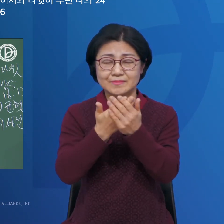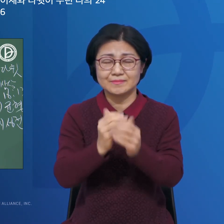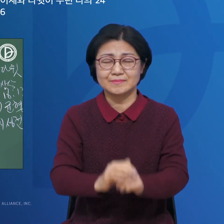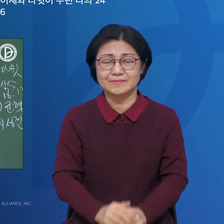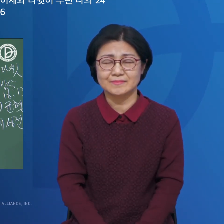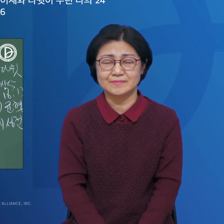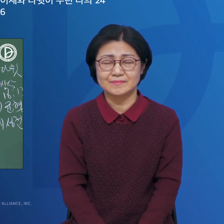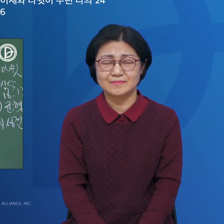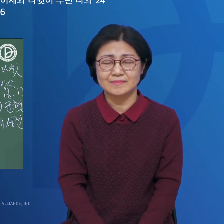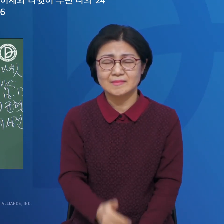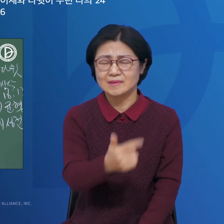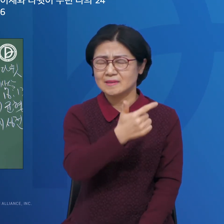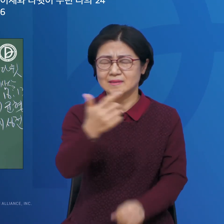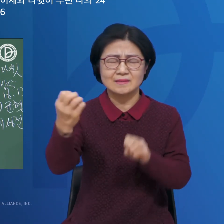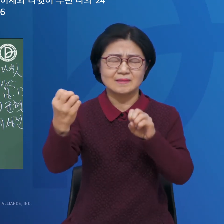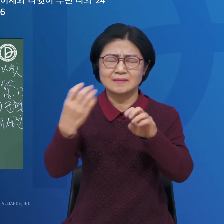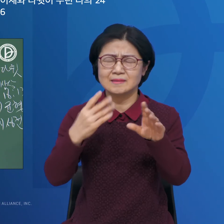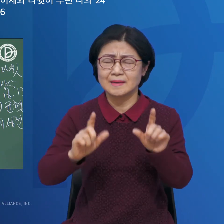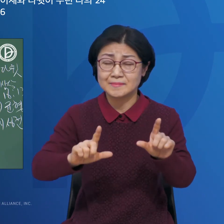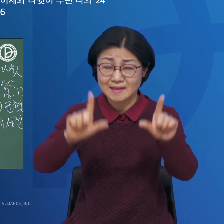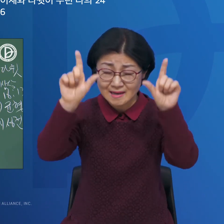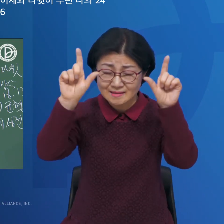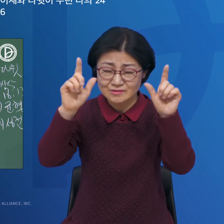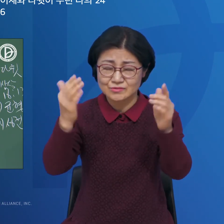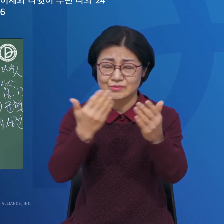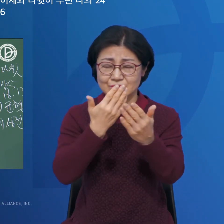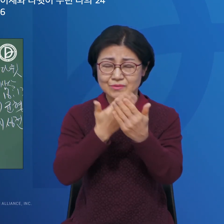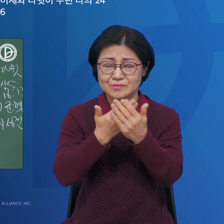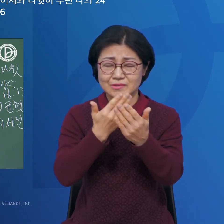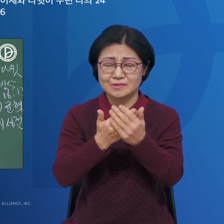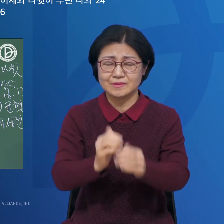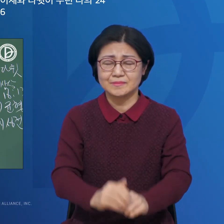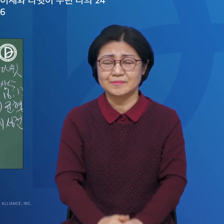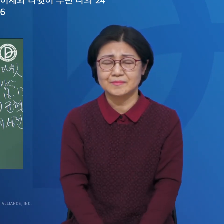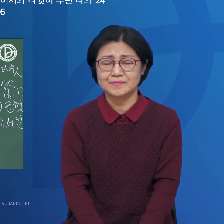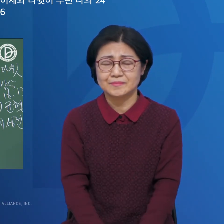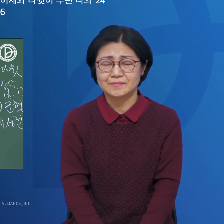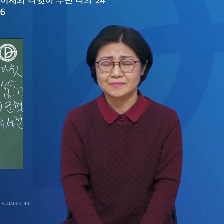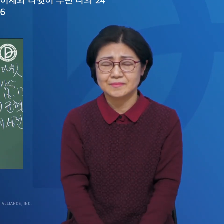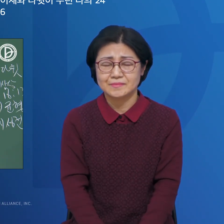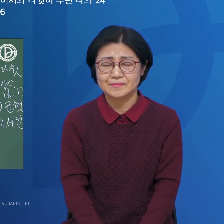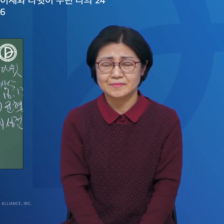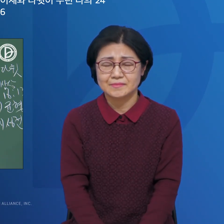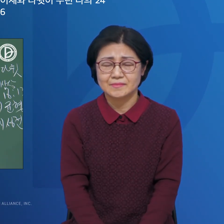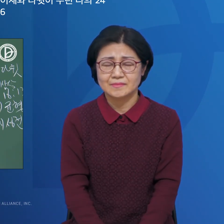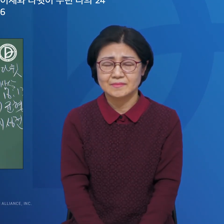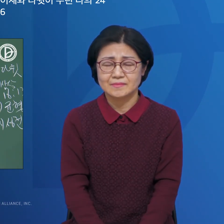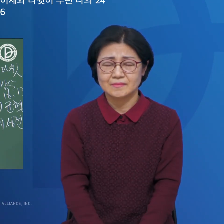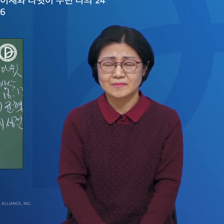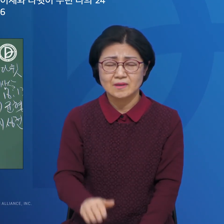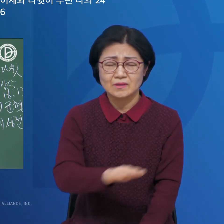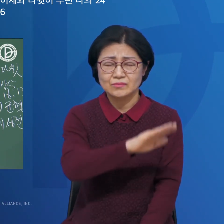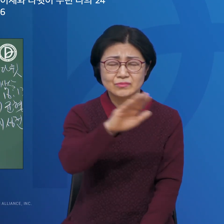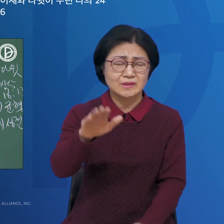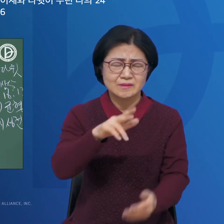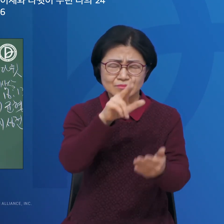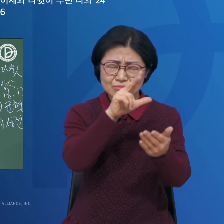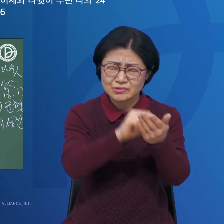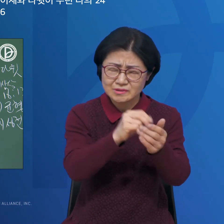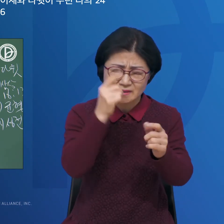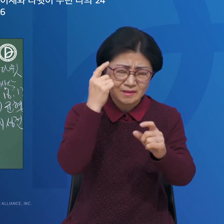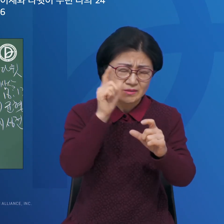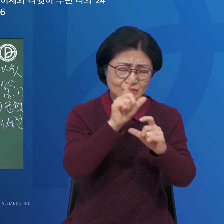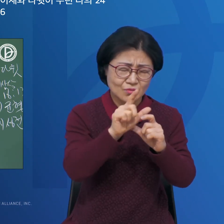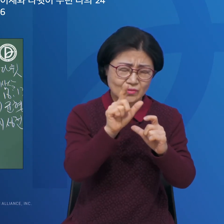healing. 큰 응답의 날이 되게 May 하옵소서. it be a day of great answers. 오늘 우리의 문제 고민 산업에